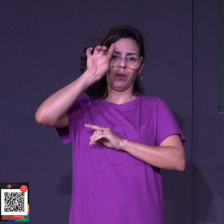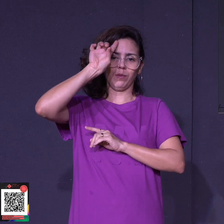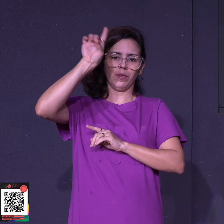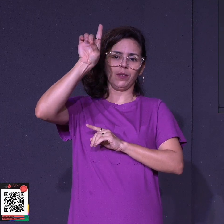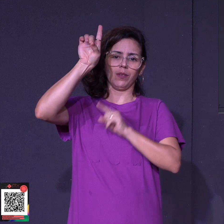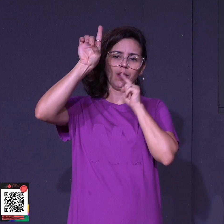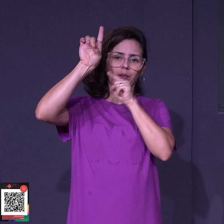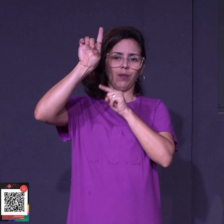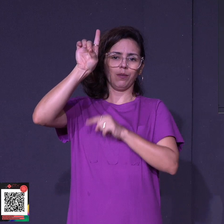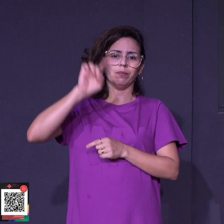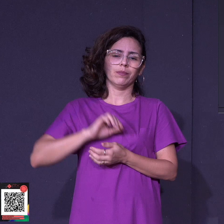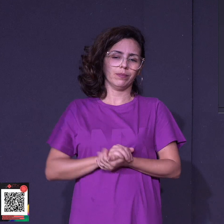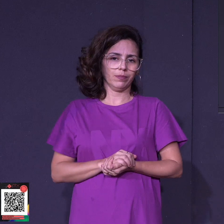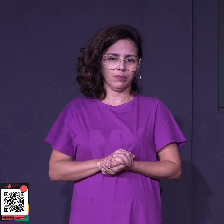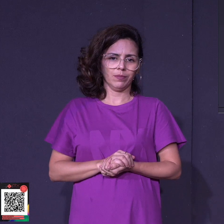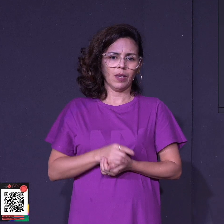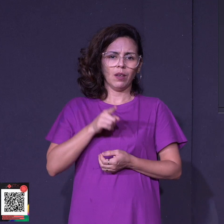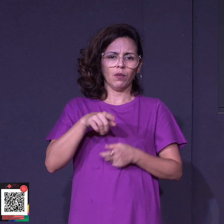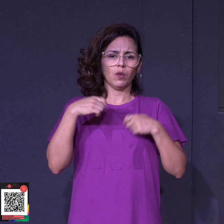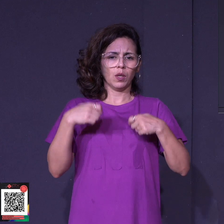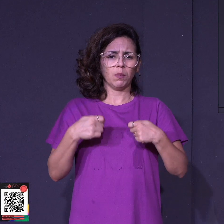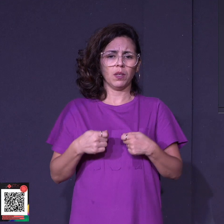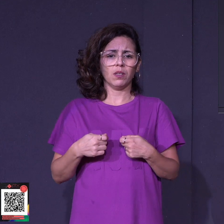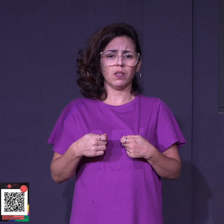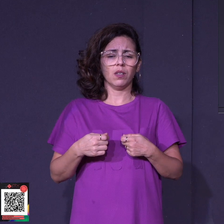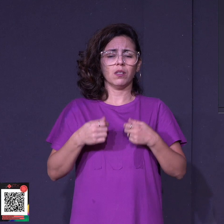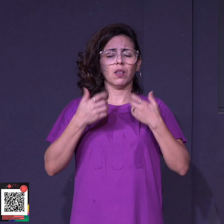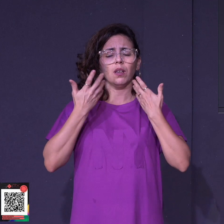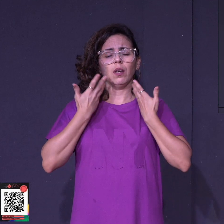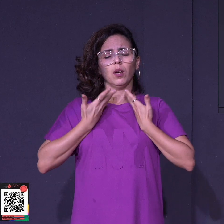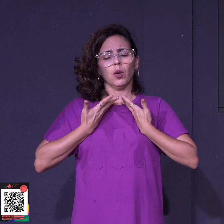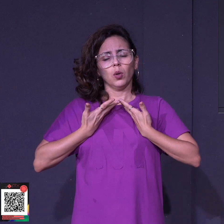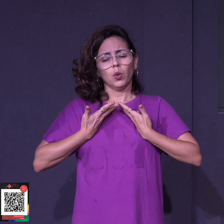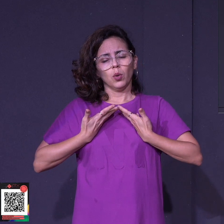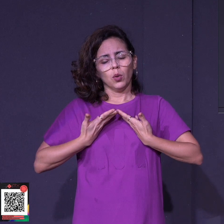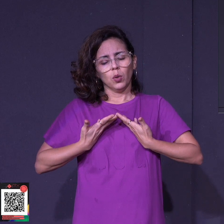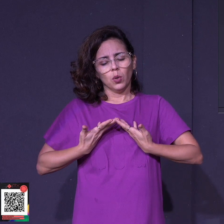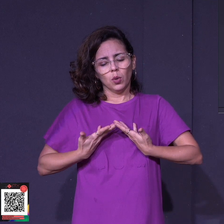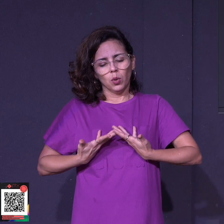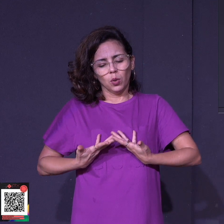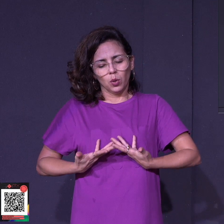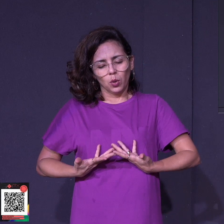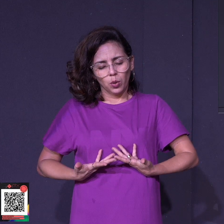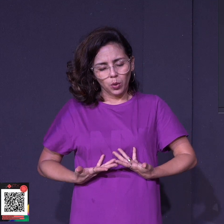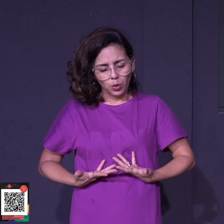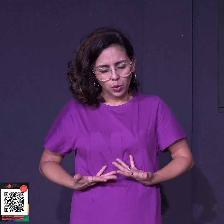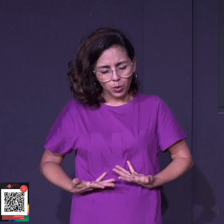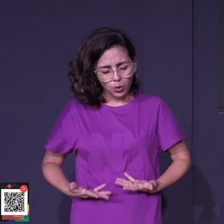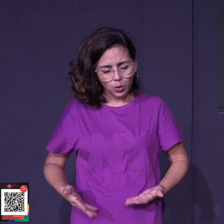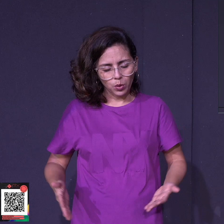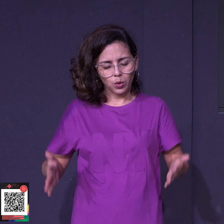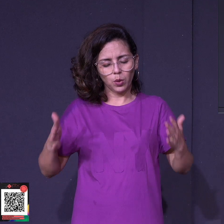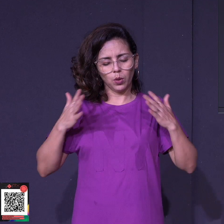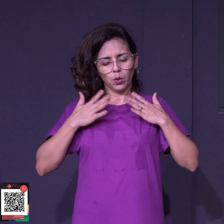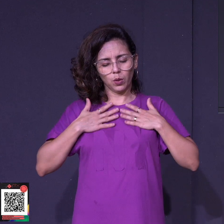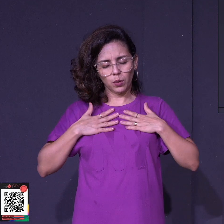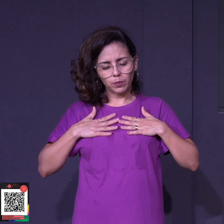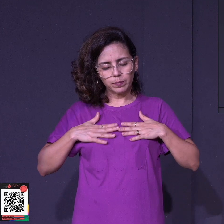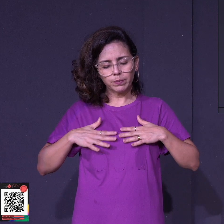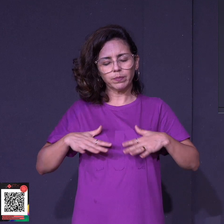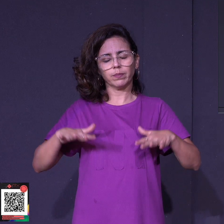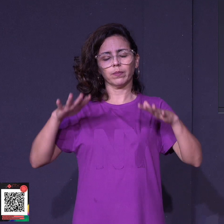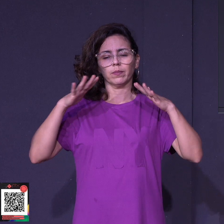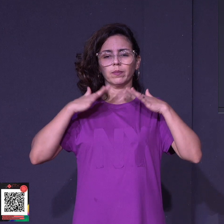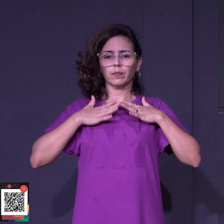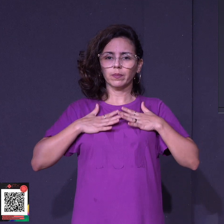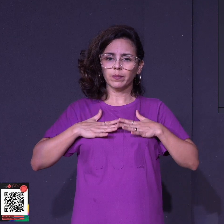Vive em paz. A palavra que terá peso na sua vida é a palavra do eterno. Abraão entendia